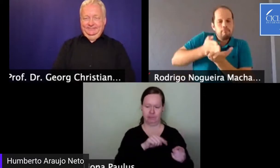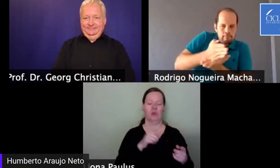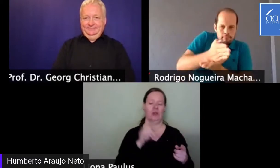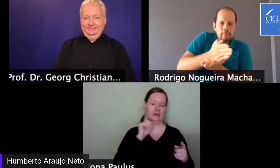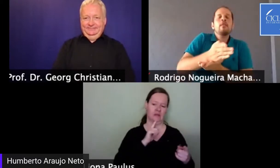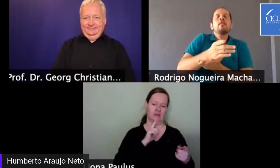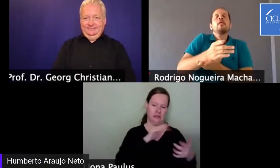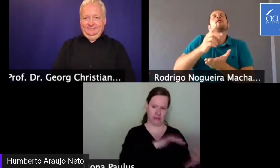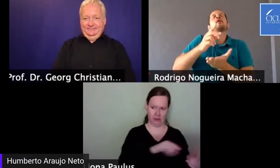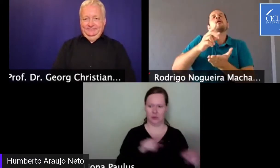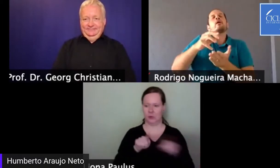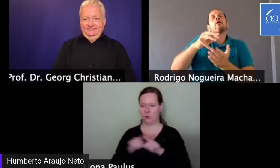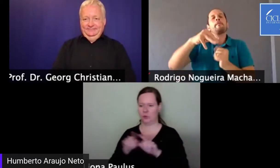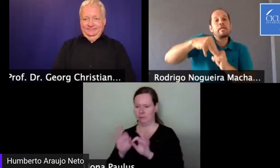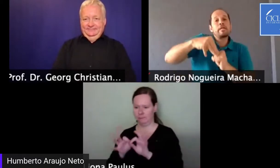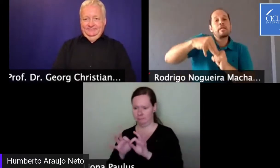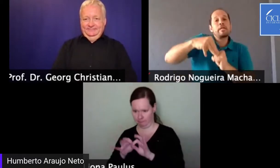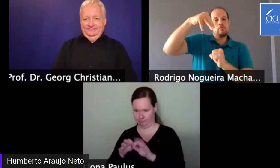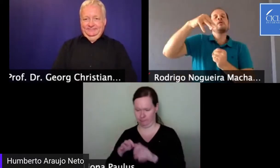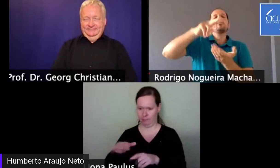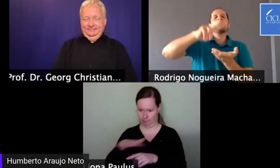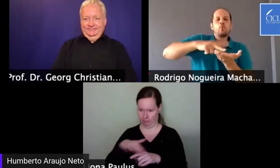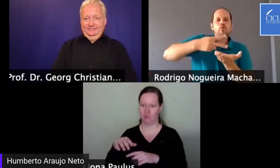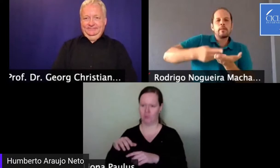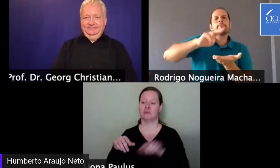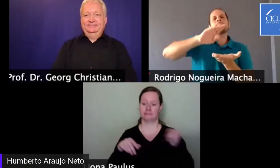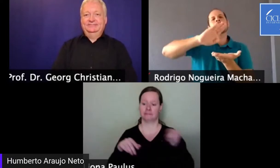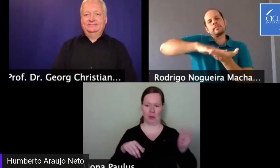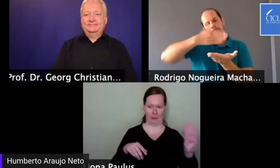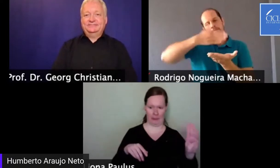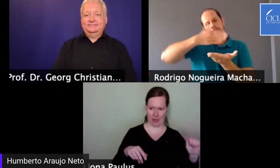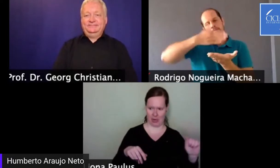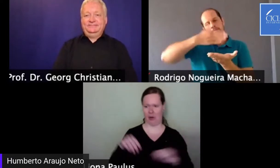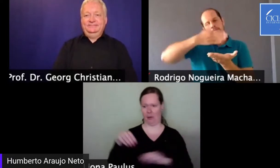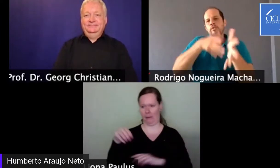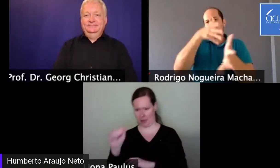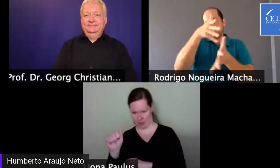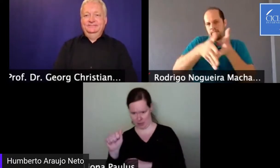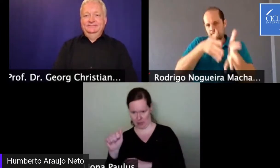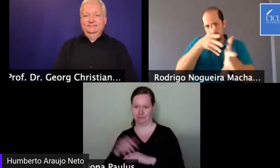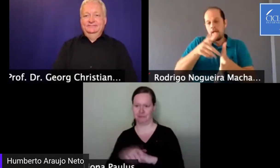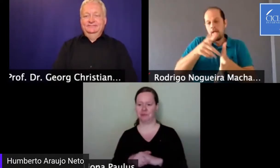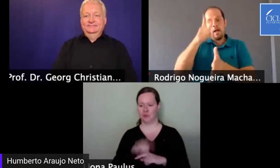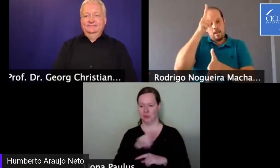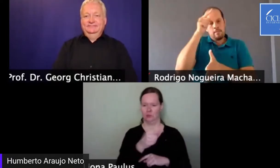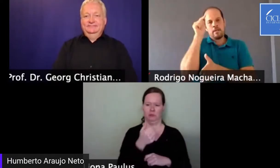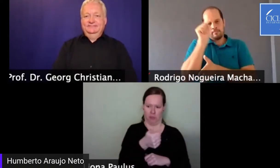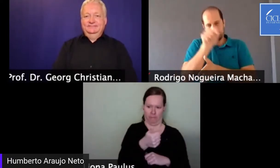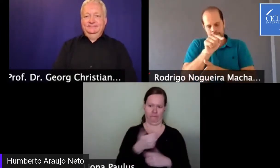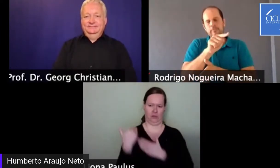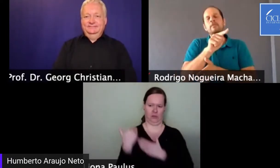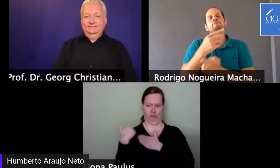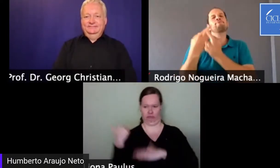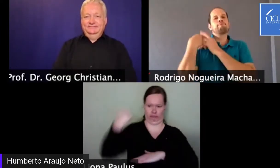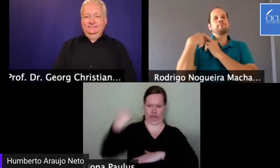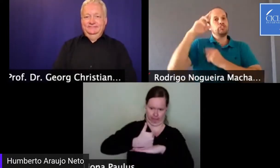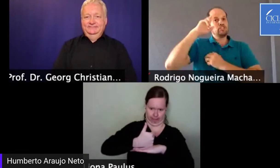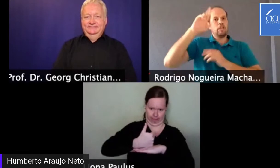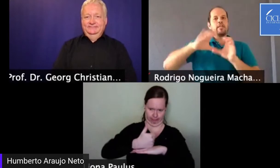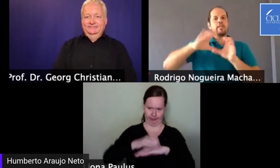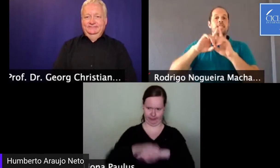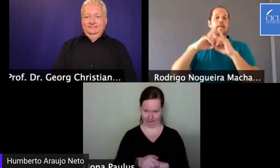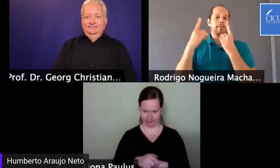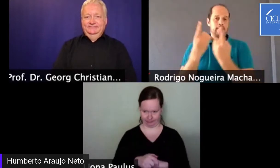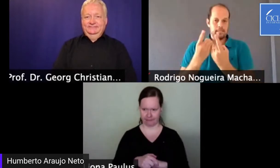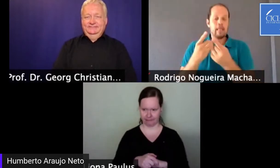estudos surdos em diversas linhas de trabalho, como estudos da tradução e interpretação de